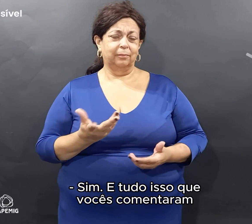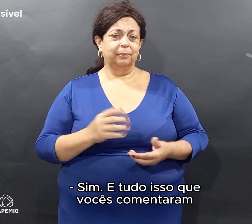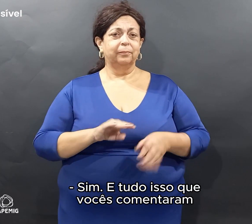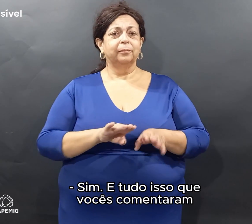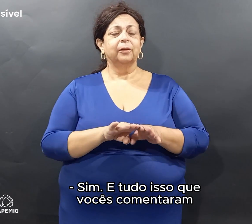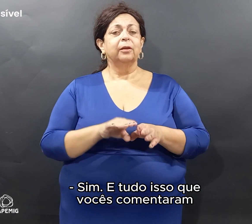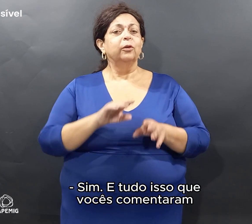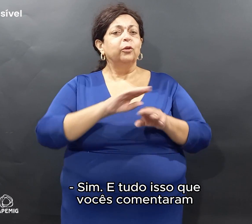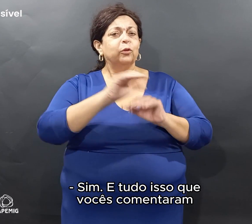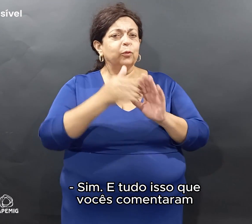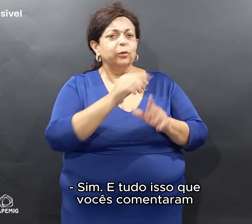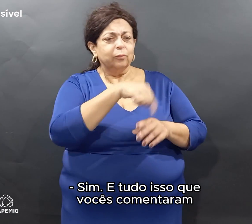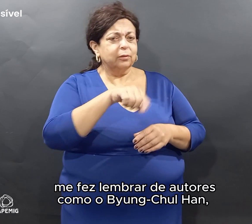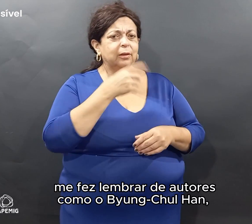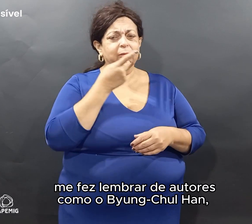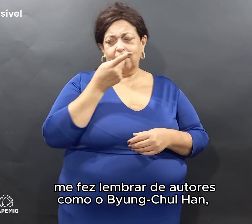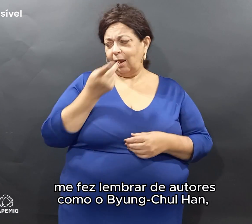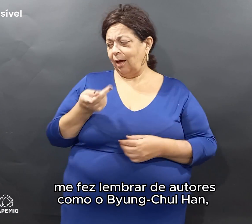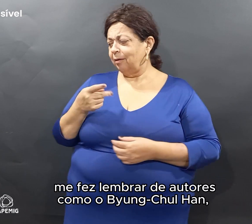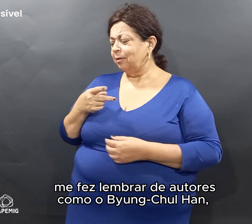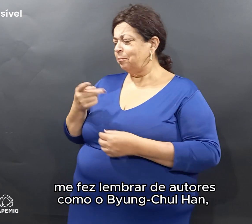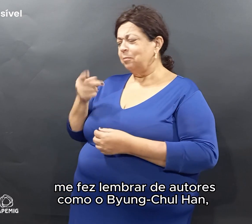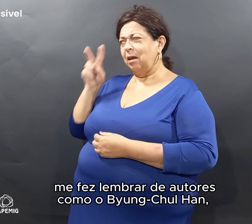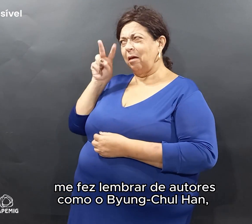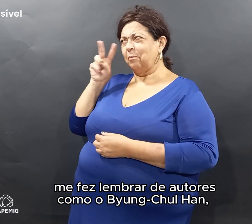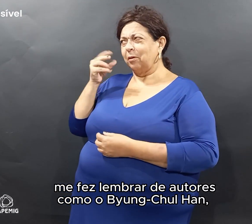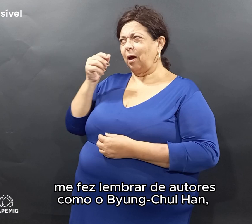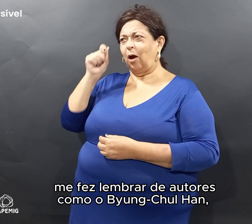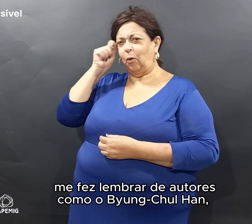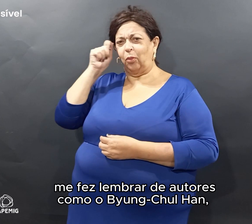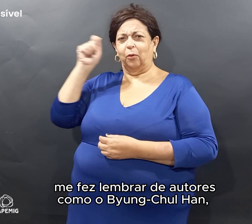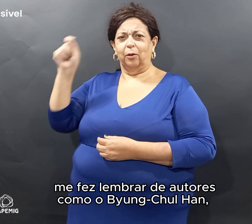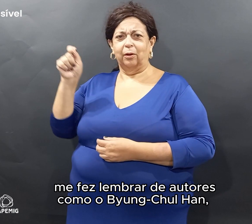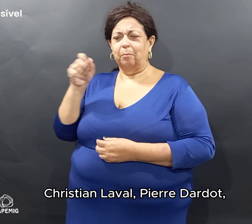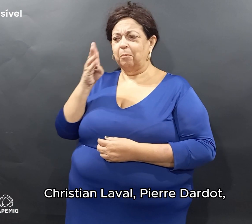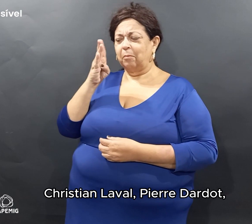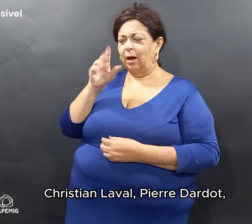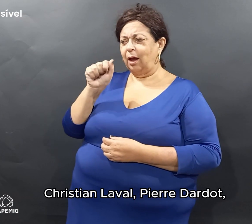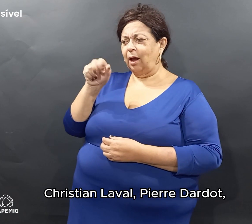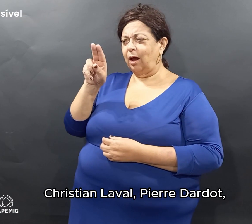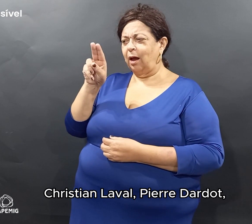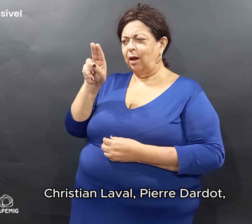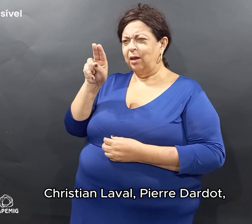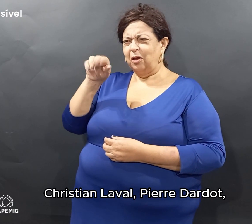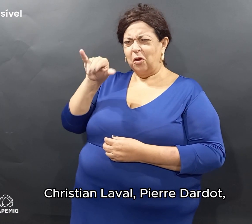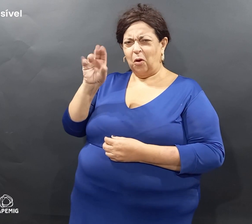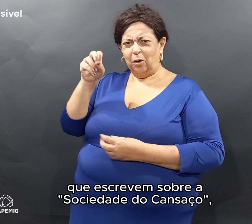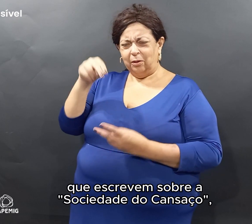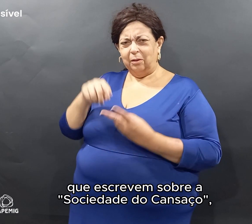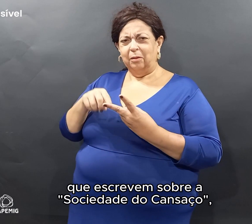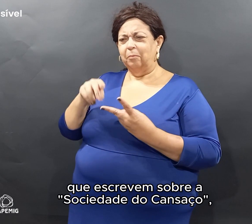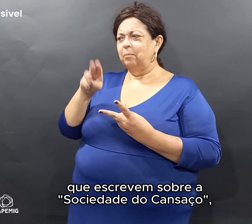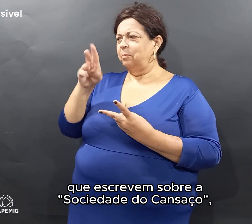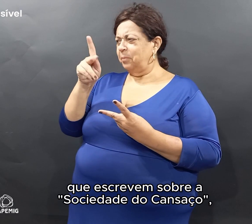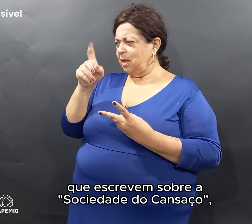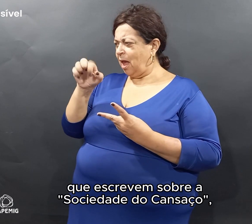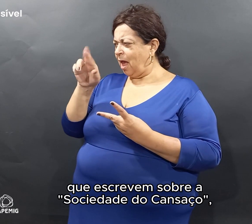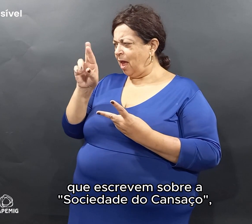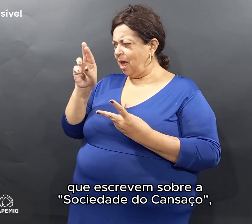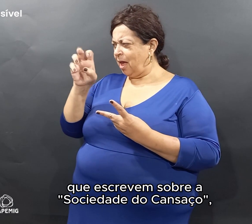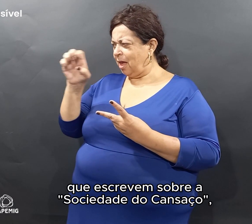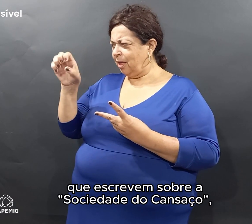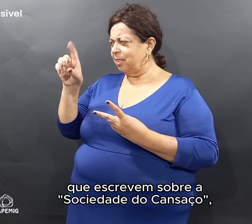Sim, e tudo isso que vocês comentaram, né, me fez lembrar de autores como Byung-Chul Han, Christian Laval, Pierre Dardot, que escrevem, né, sobre